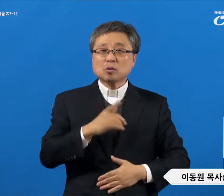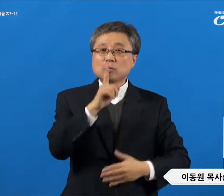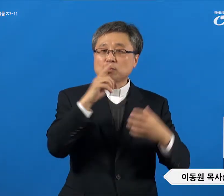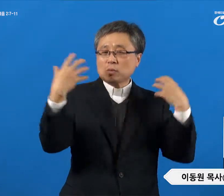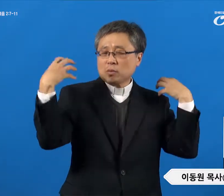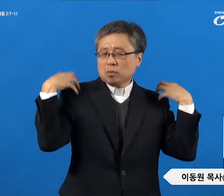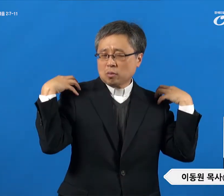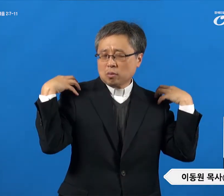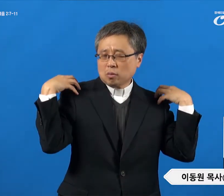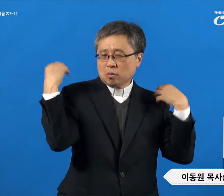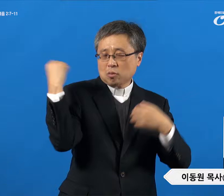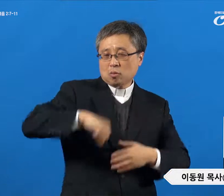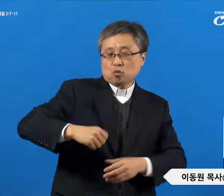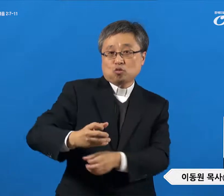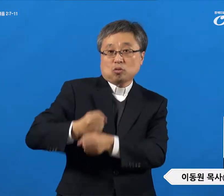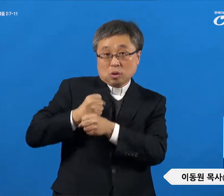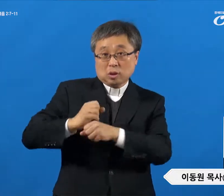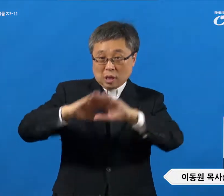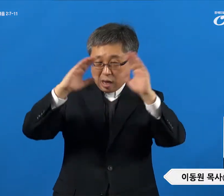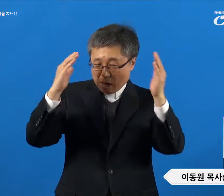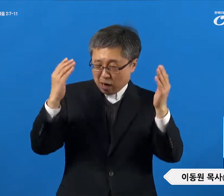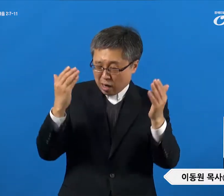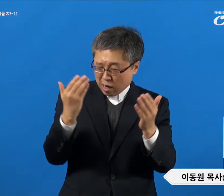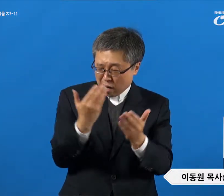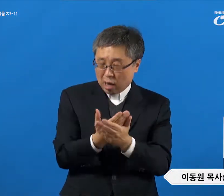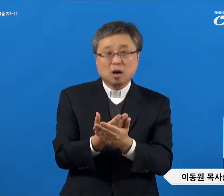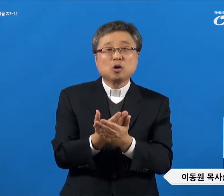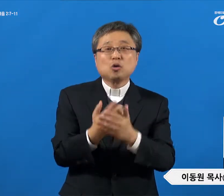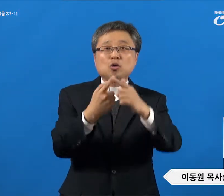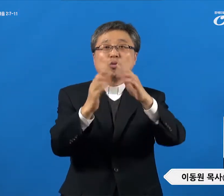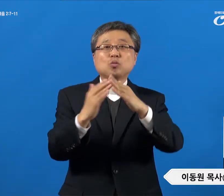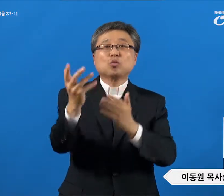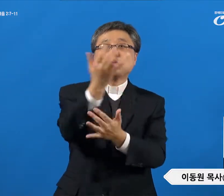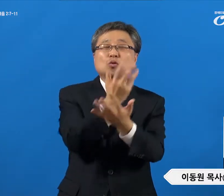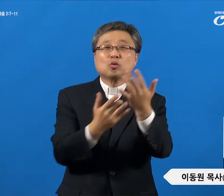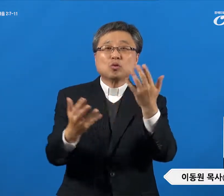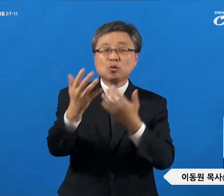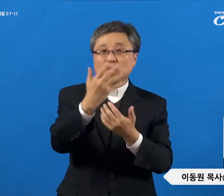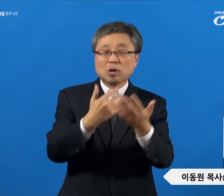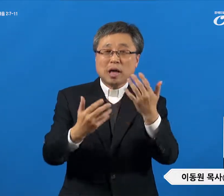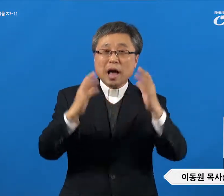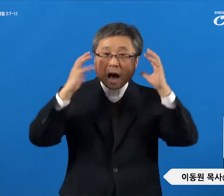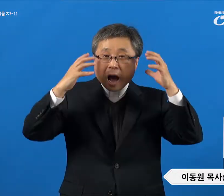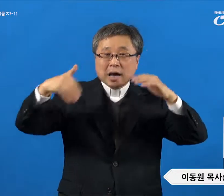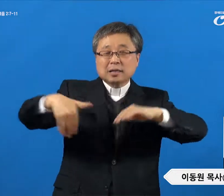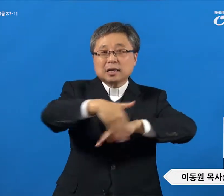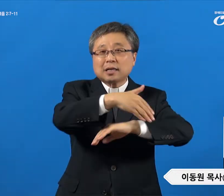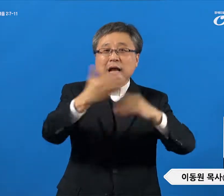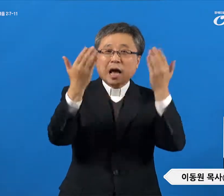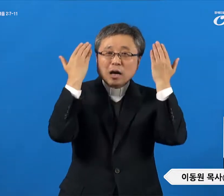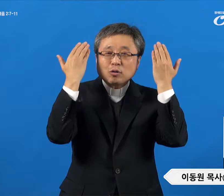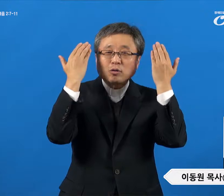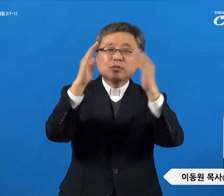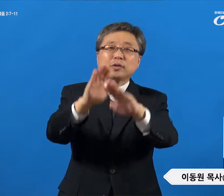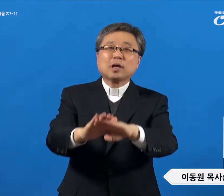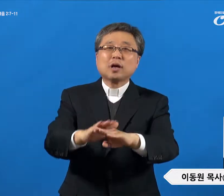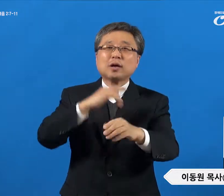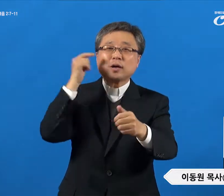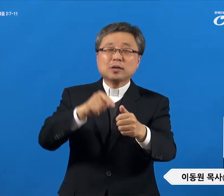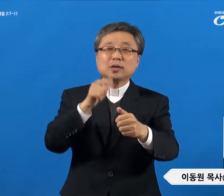불태웠어요. 교회를 다 불태우는데 애들 다니는 학교는 놔둬라. 그래서 이 교회는 보존이 된